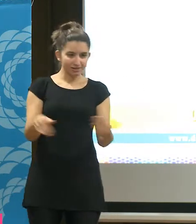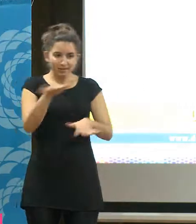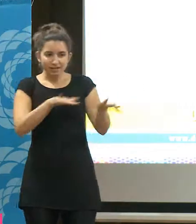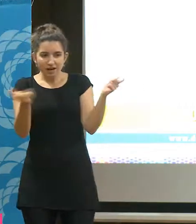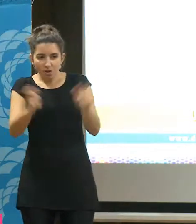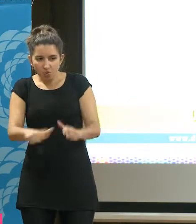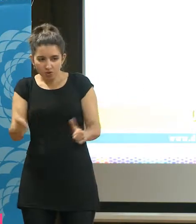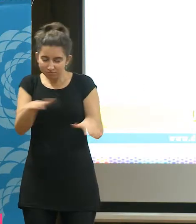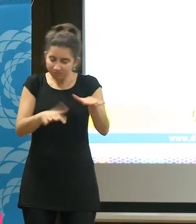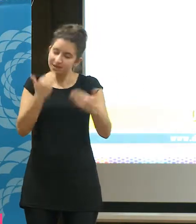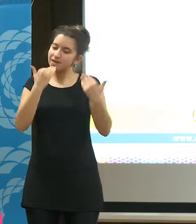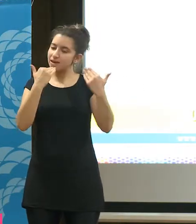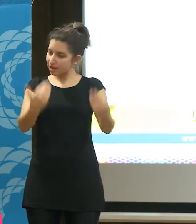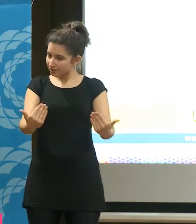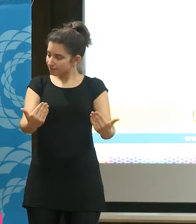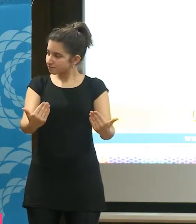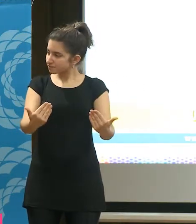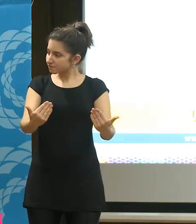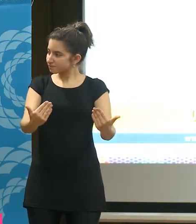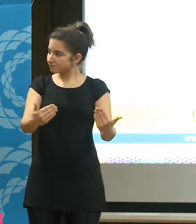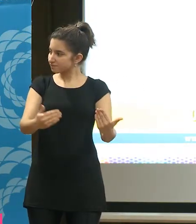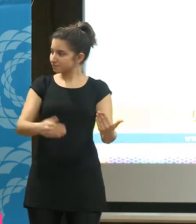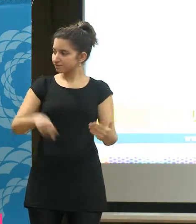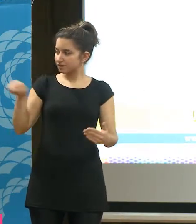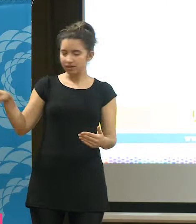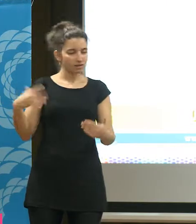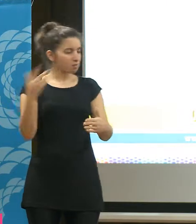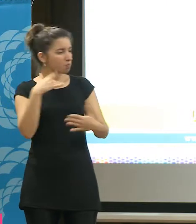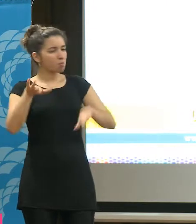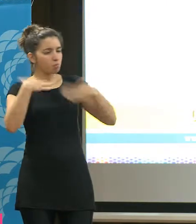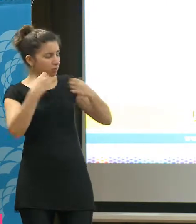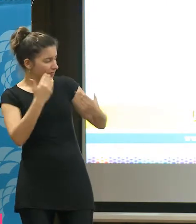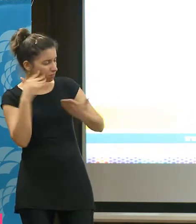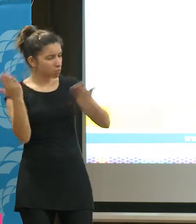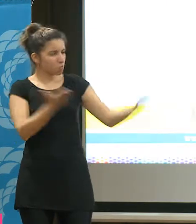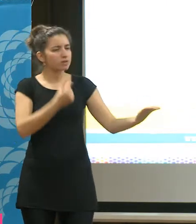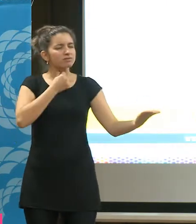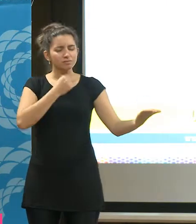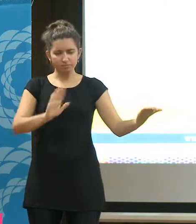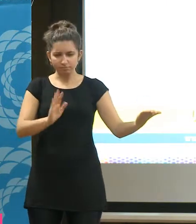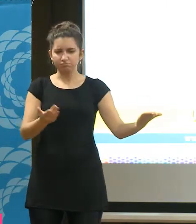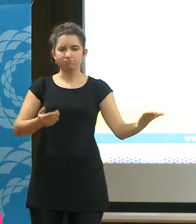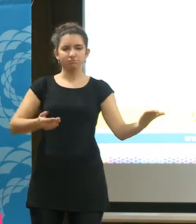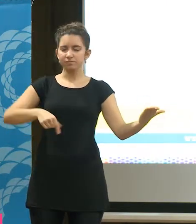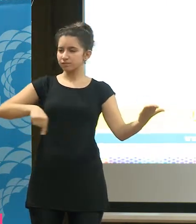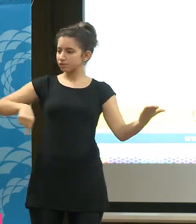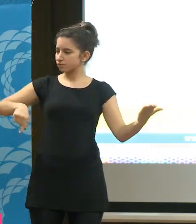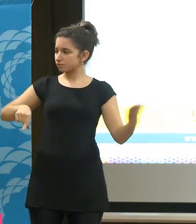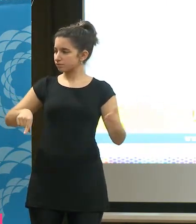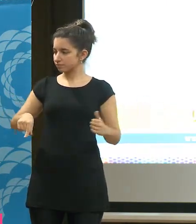de esta audiencia. La presentación que voy a hacer ante la Defensoría del Público parte de un trabajo que hemos realizado